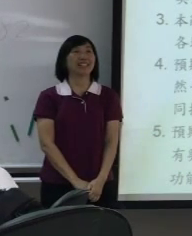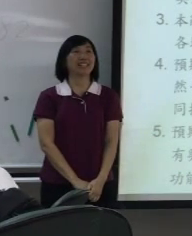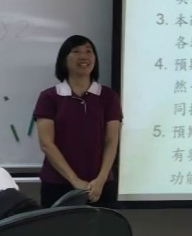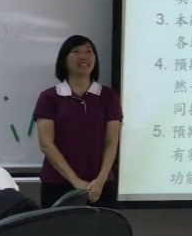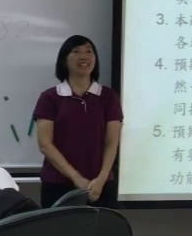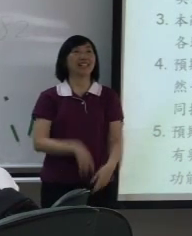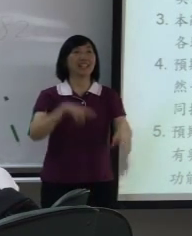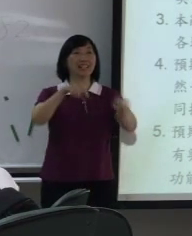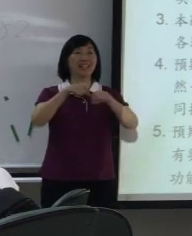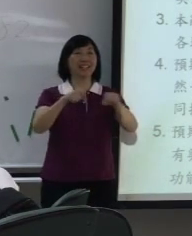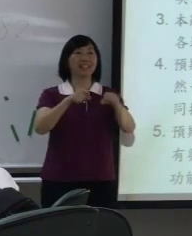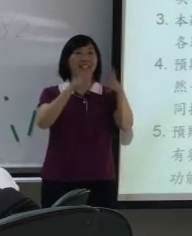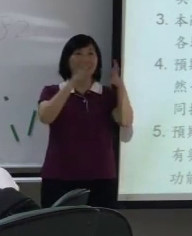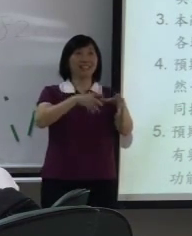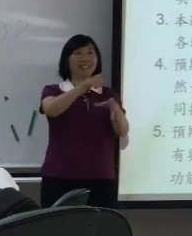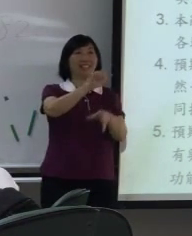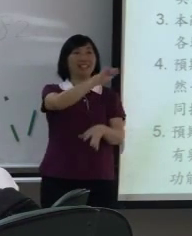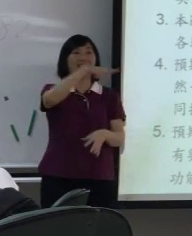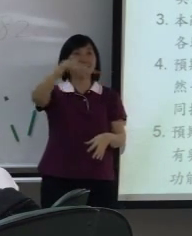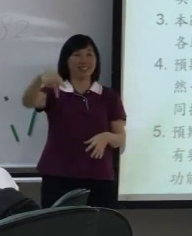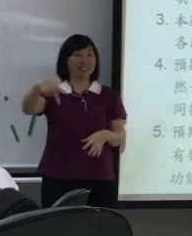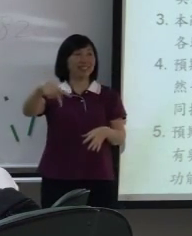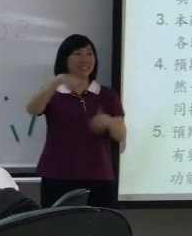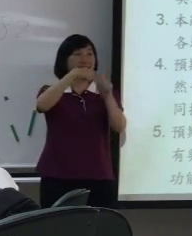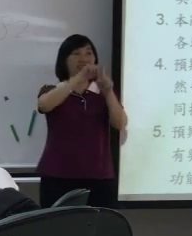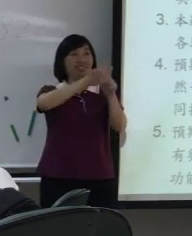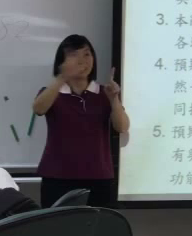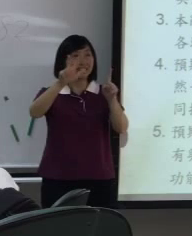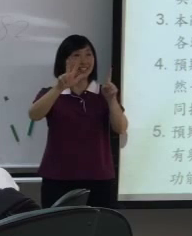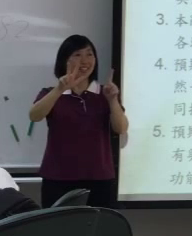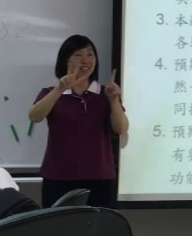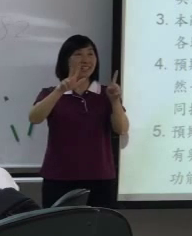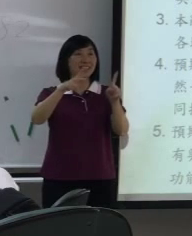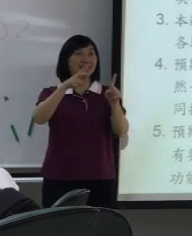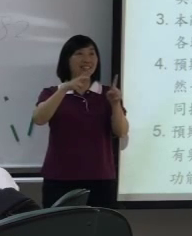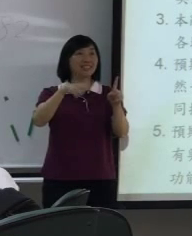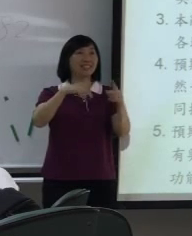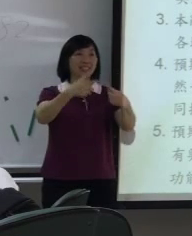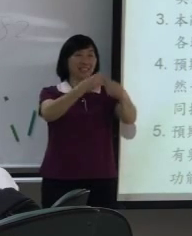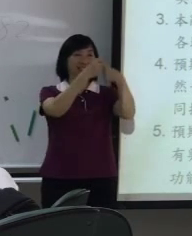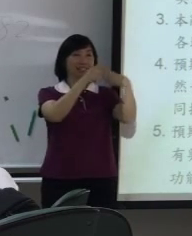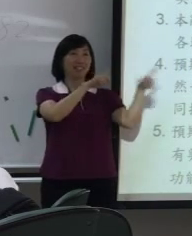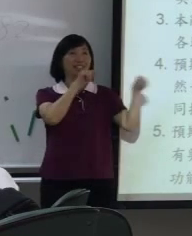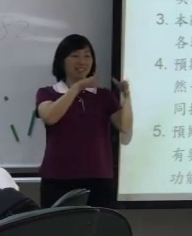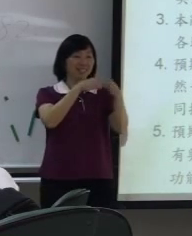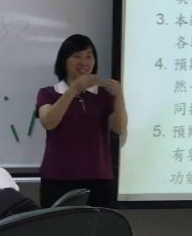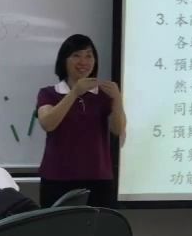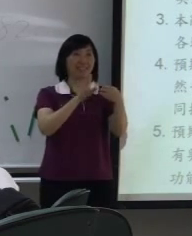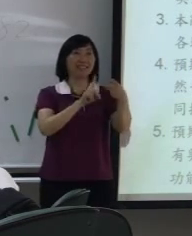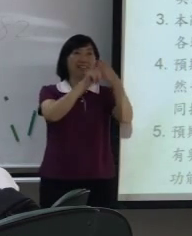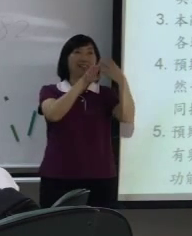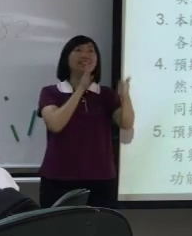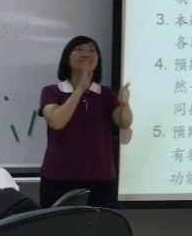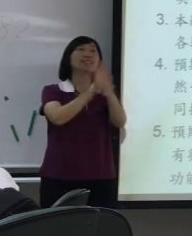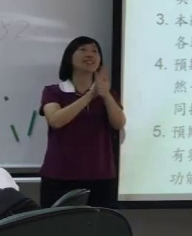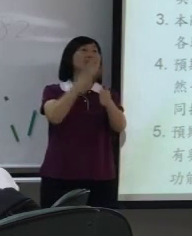预计开发建制 APP 应用程式的成果。一，本词典主要目的在提升特教教师的